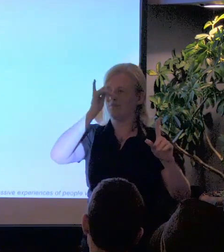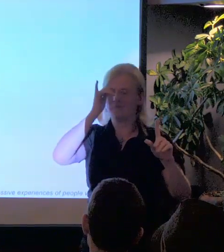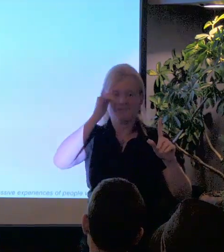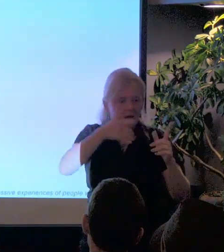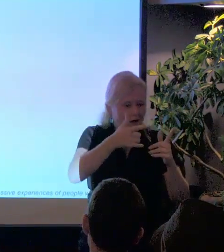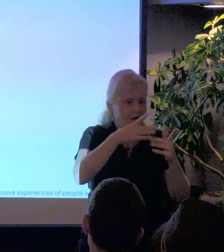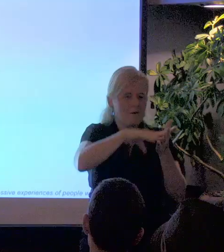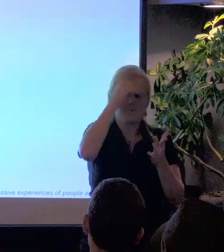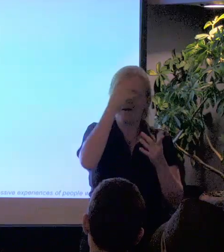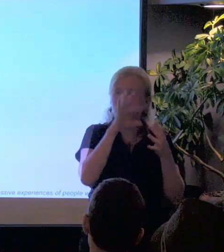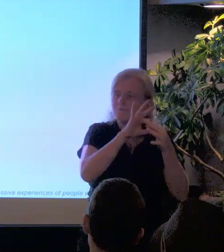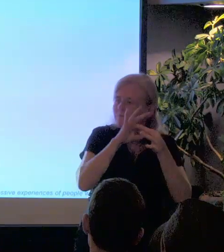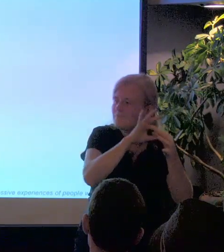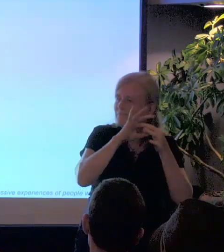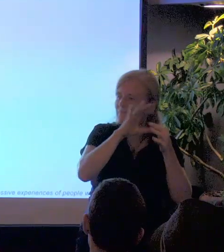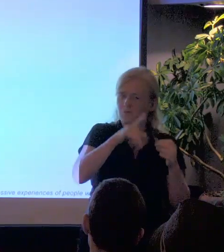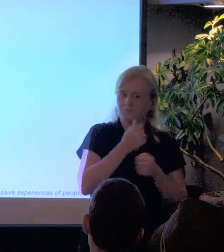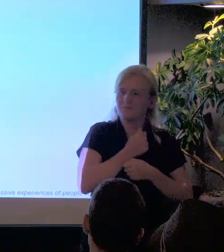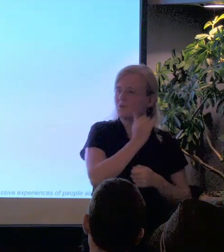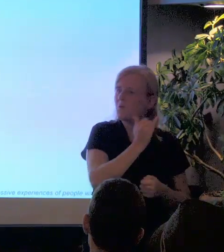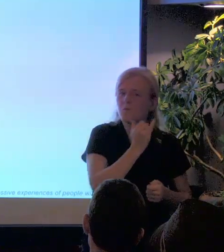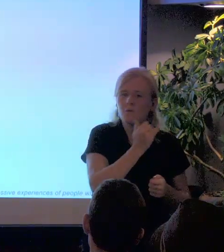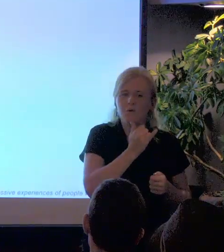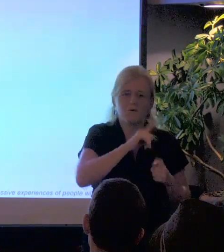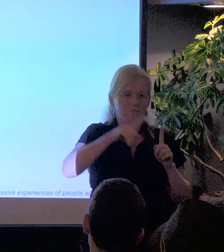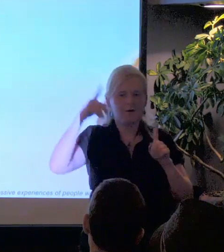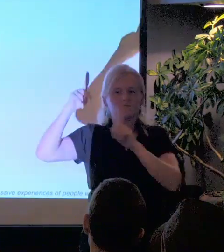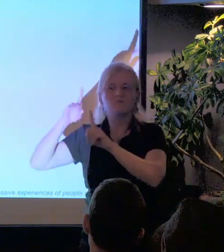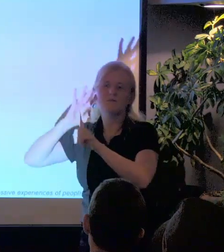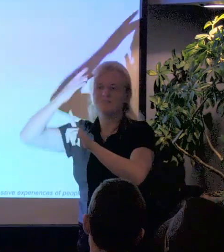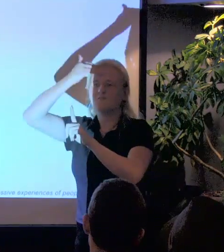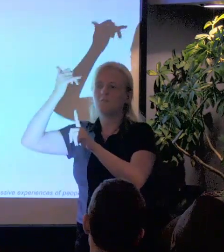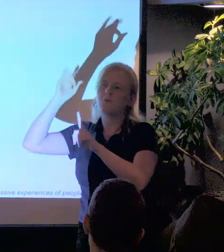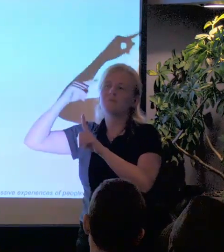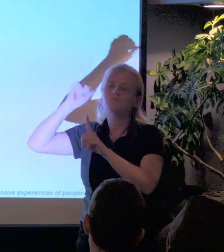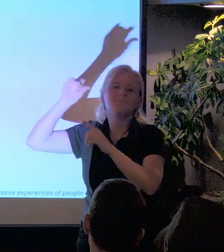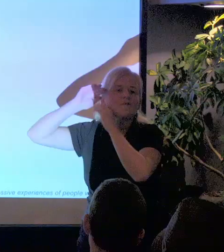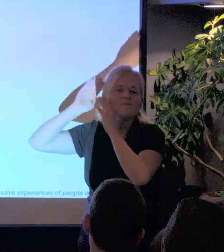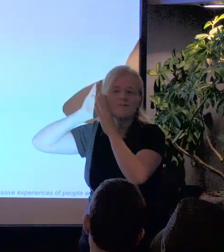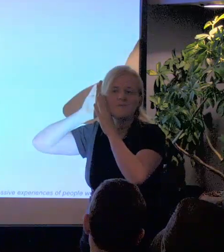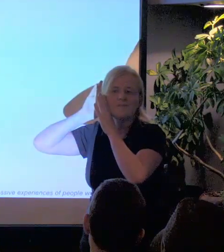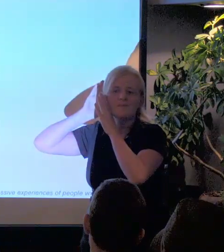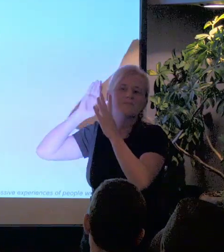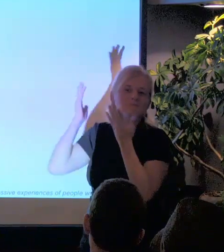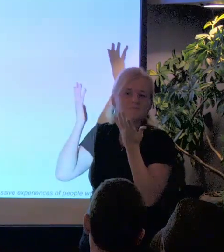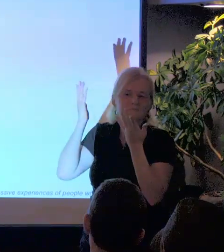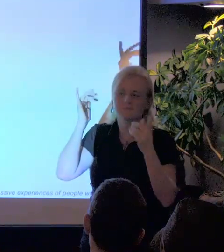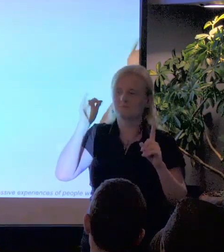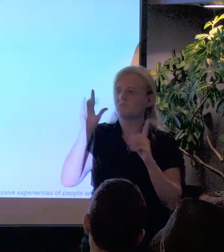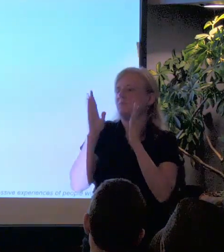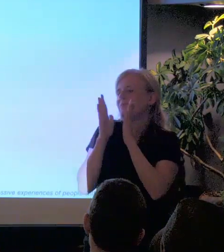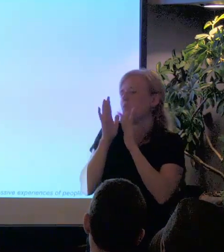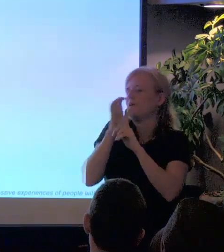c'est intéressant, moi aussi, j'en fais du tricot. » Et elle venait finalement d'avoir un peu un lien, une passion commune avec la personne sourde. La